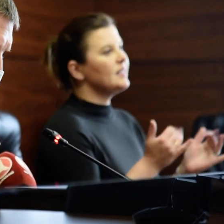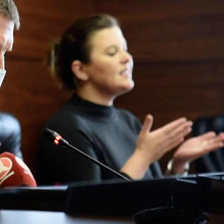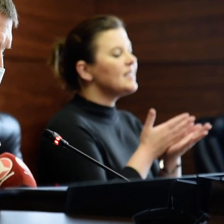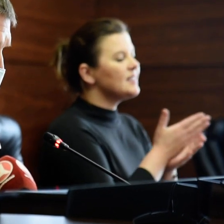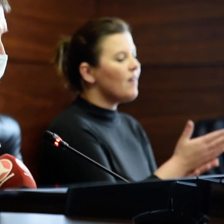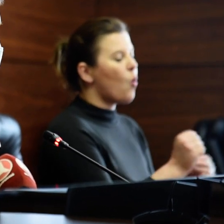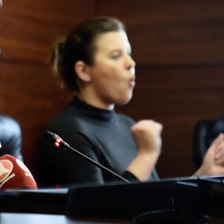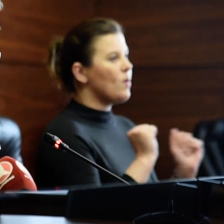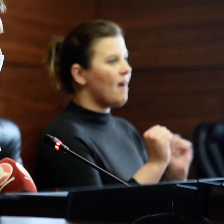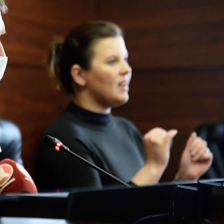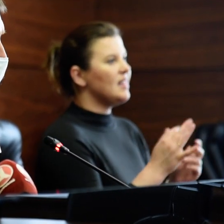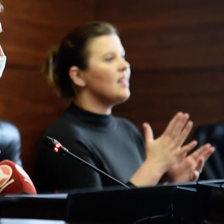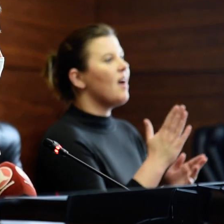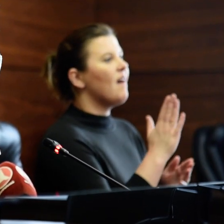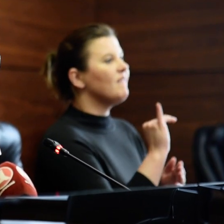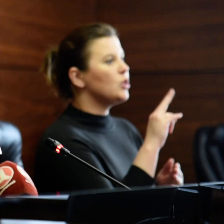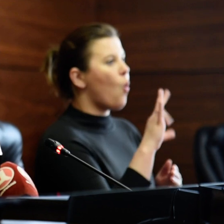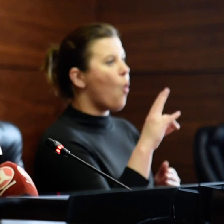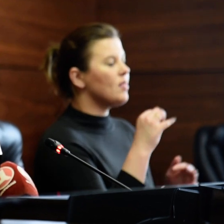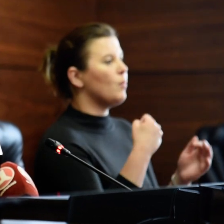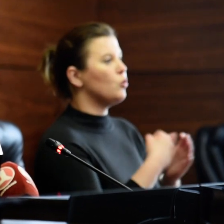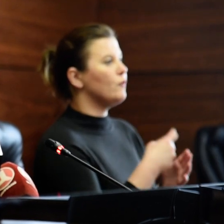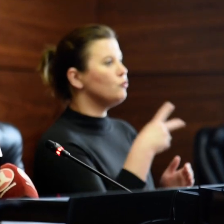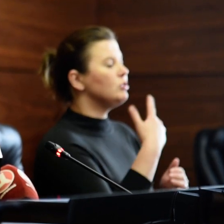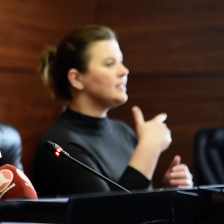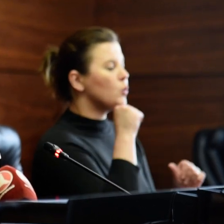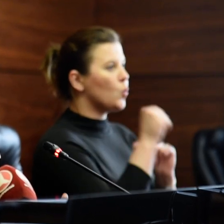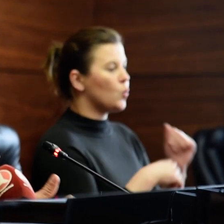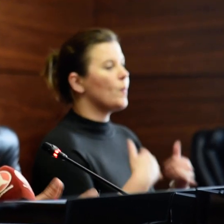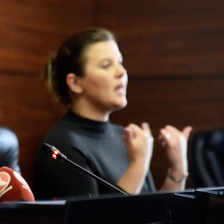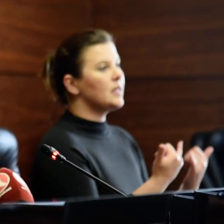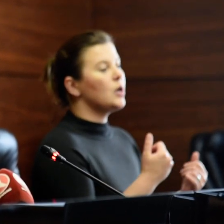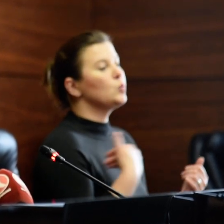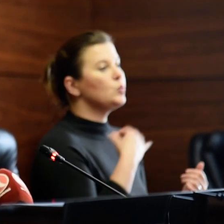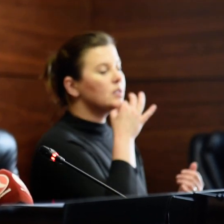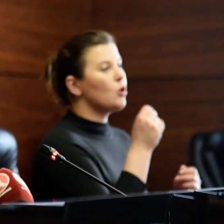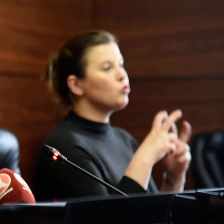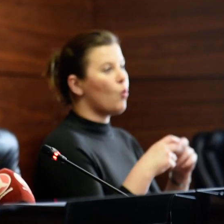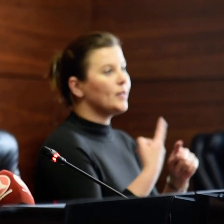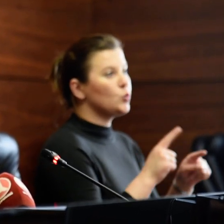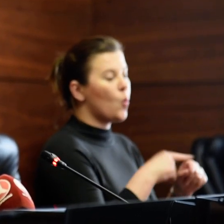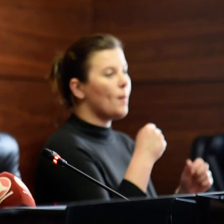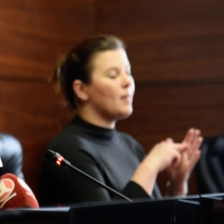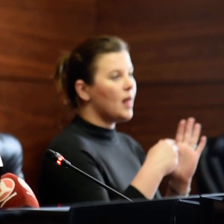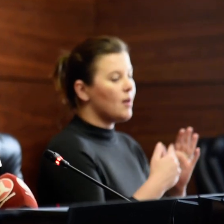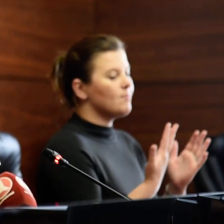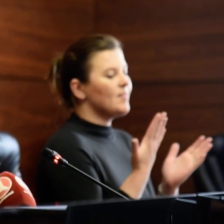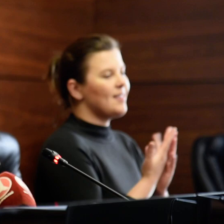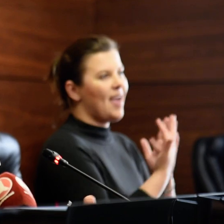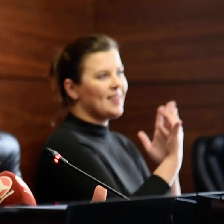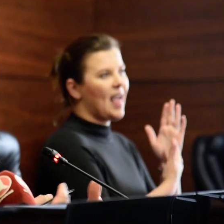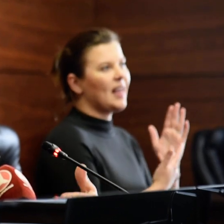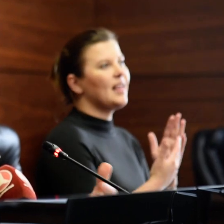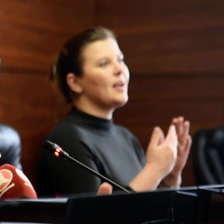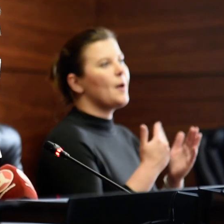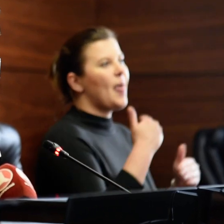до 2030 року. Наразі хочу сказати, що розробка цього плану вона включає декілька етапів. Перший етап